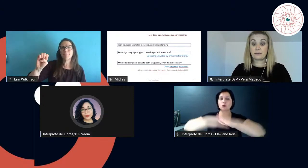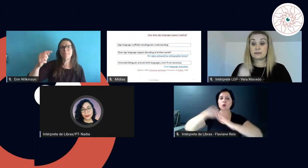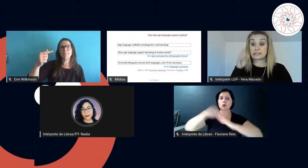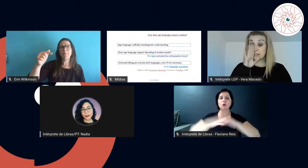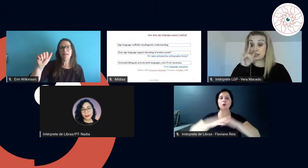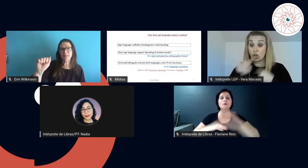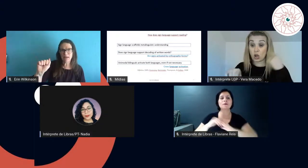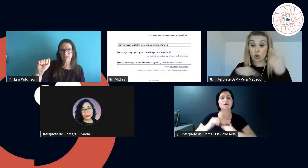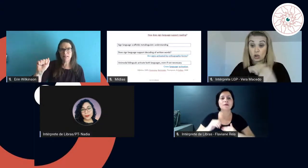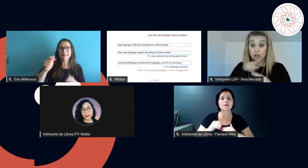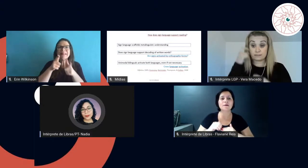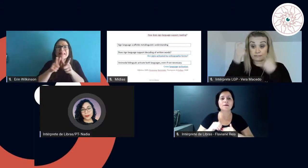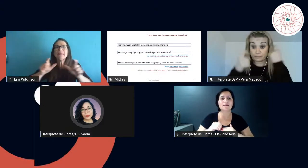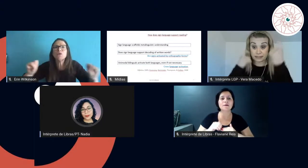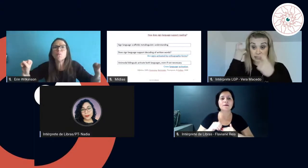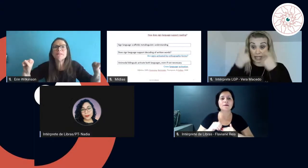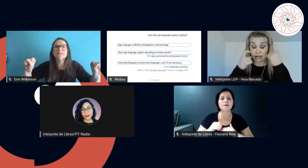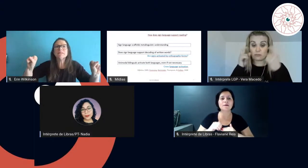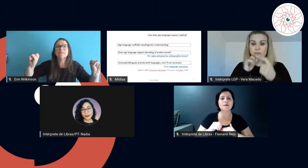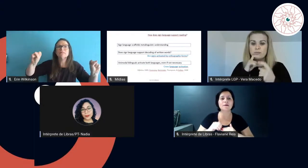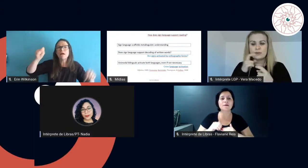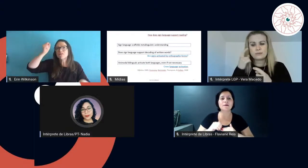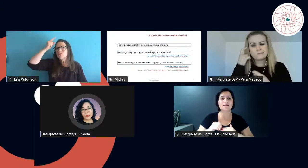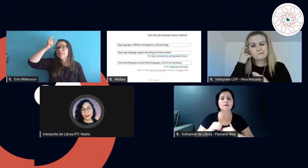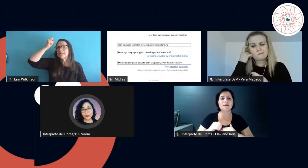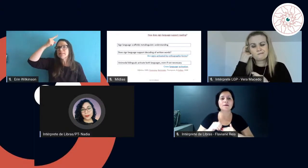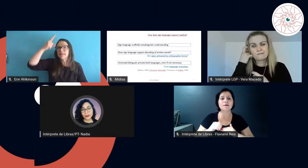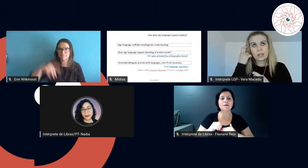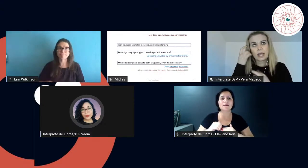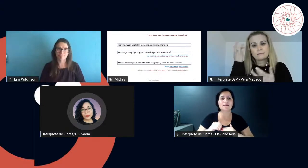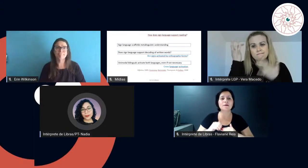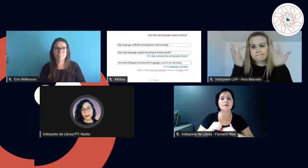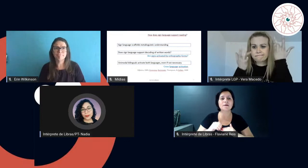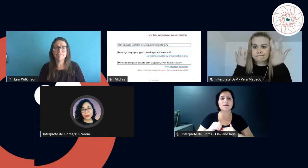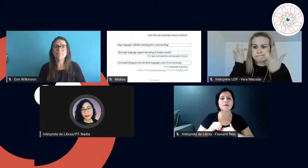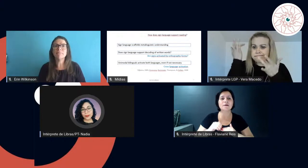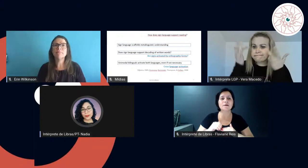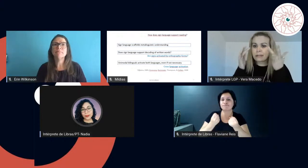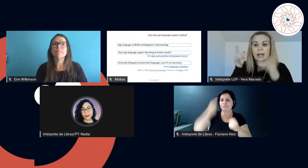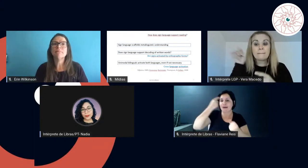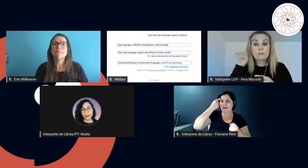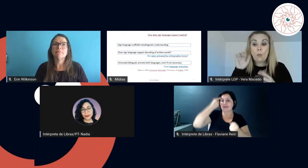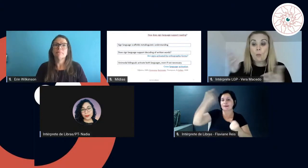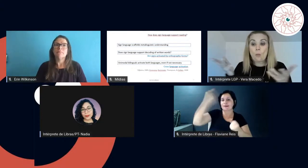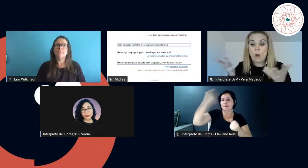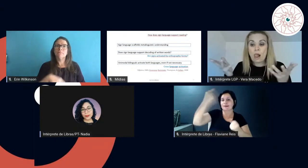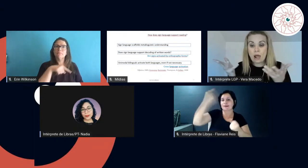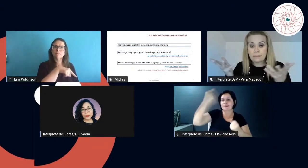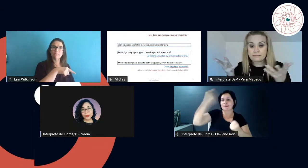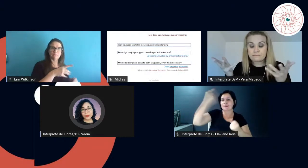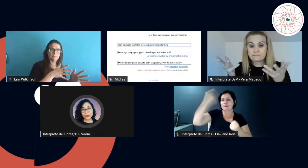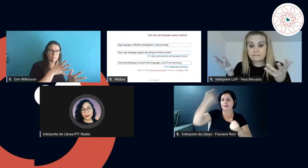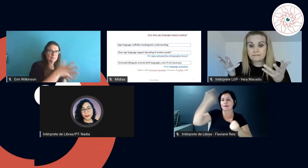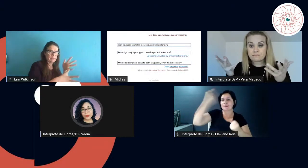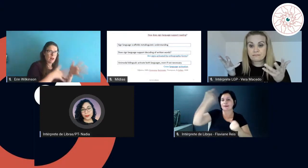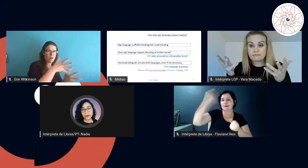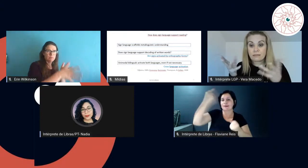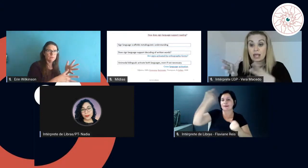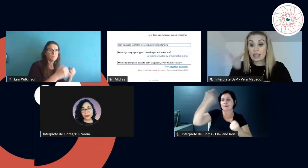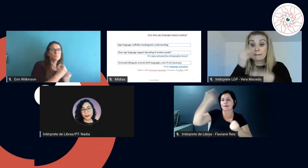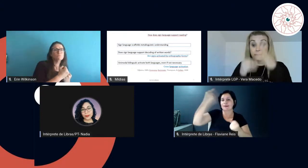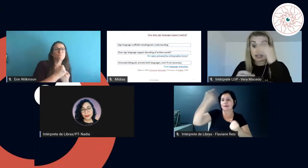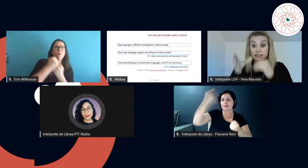Pensando assim, podemos refletir qual a importância da